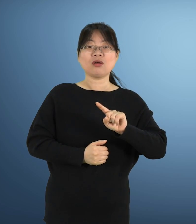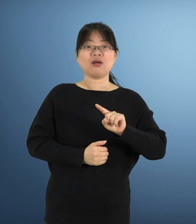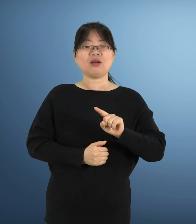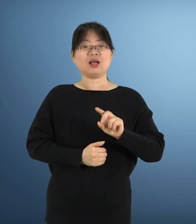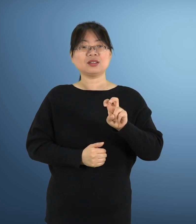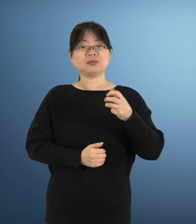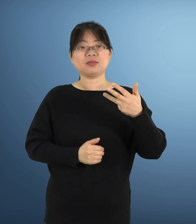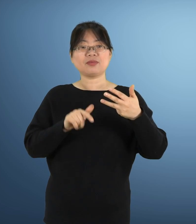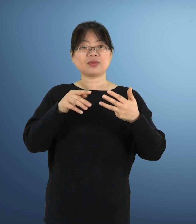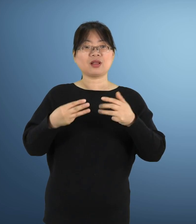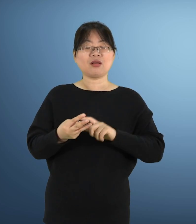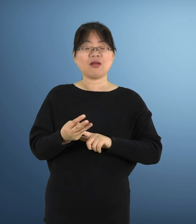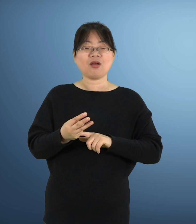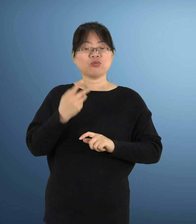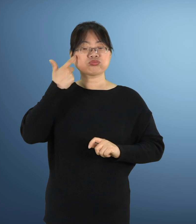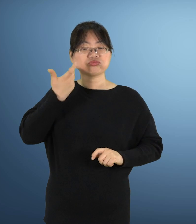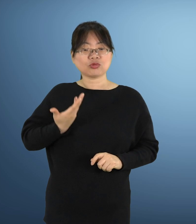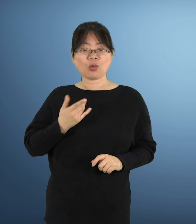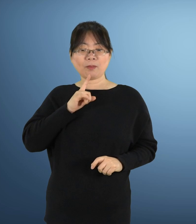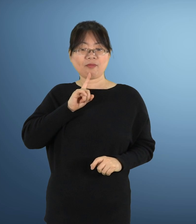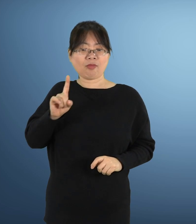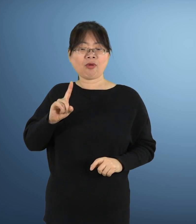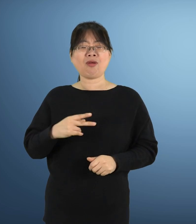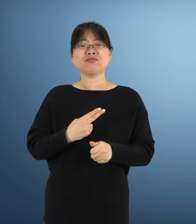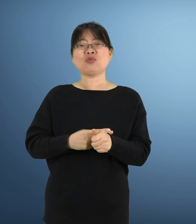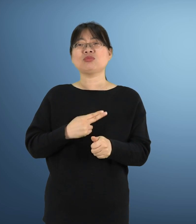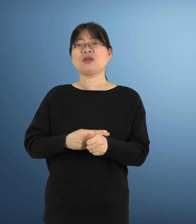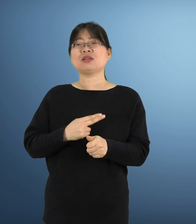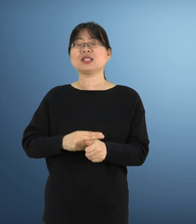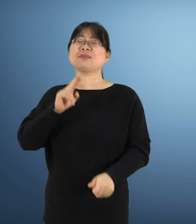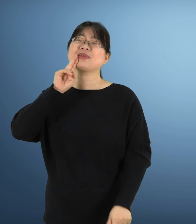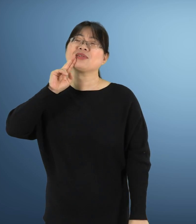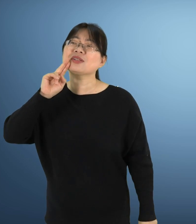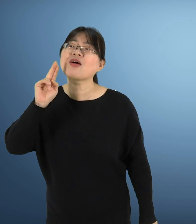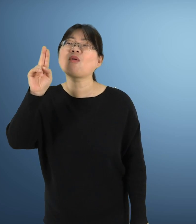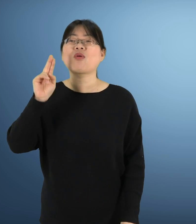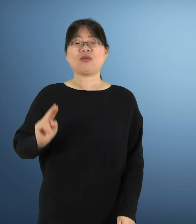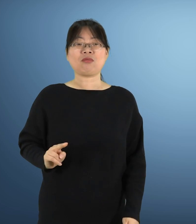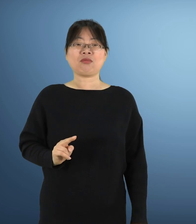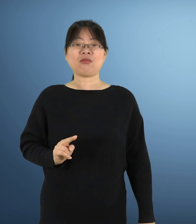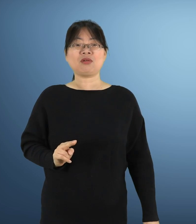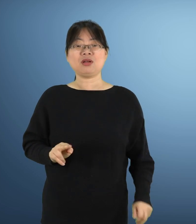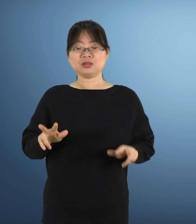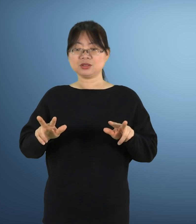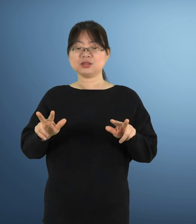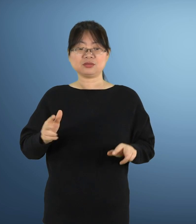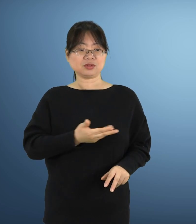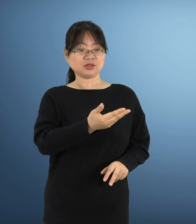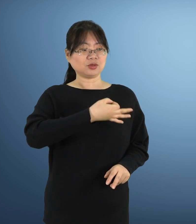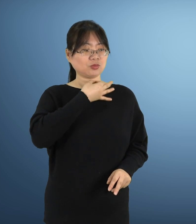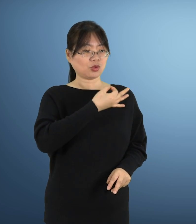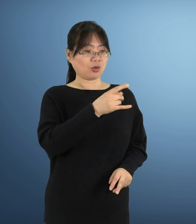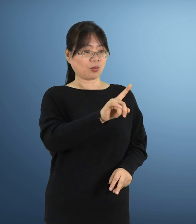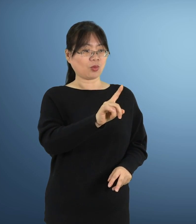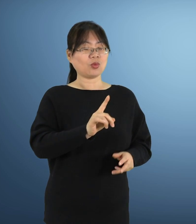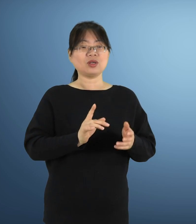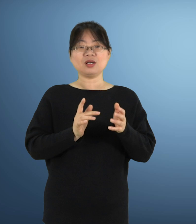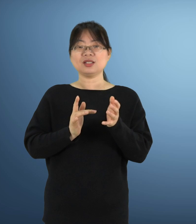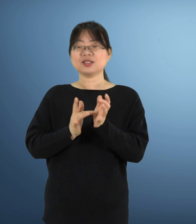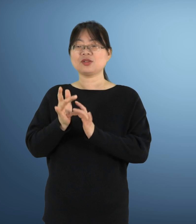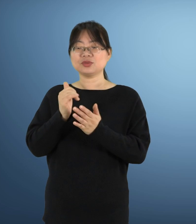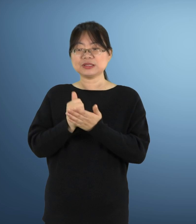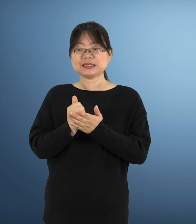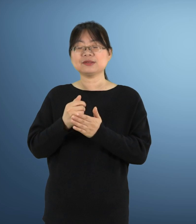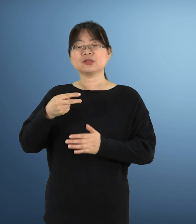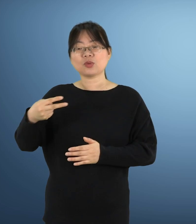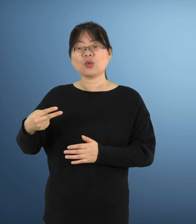물어 이르되 선생님이요. 자, 여러분 예수님을 뭐라고 부르고 있죠? 그냥 선생님이라고